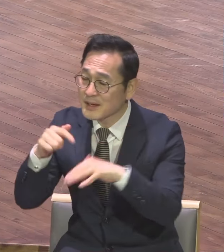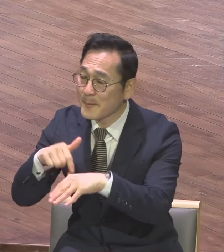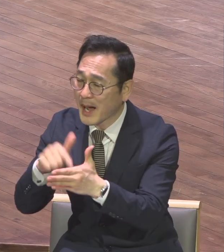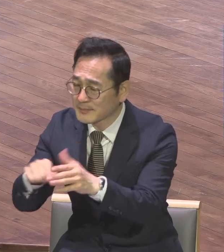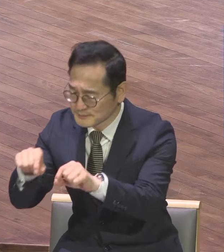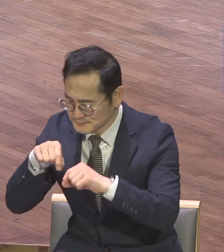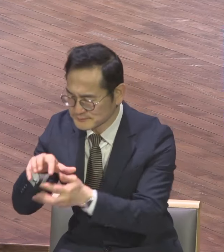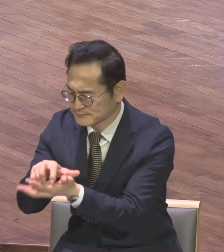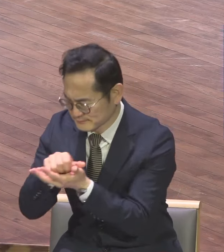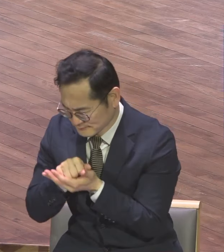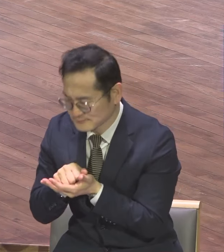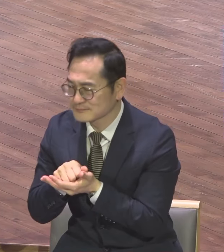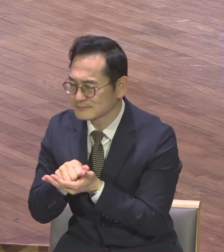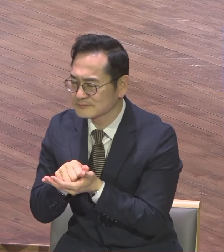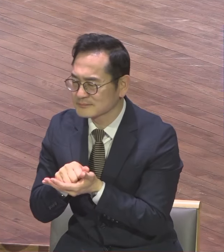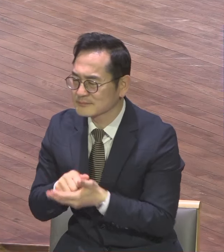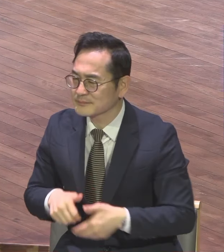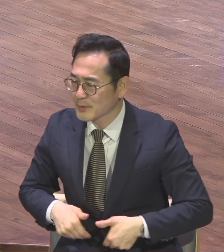것과 함께